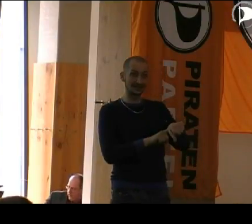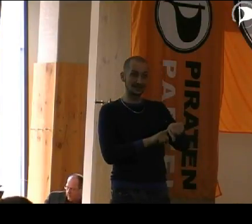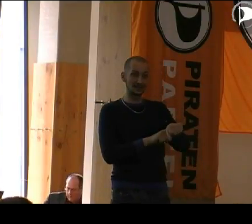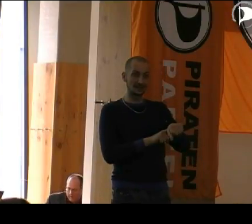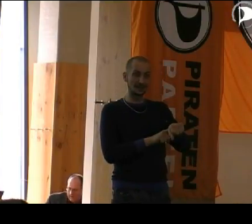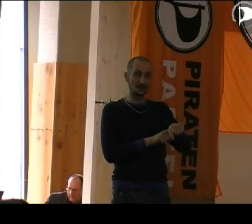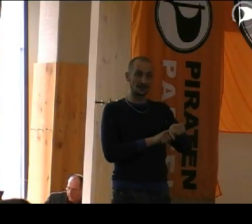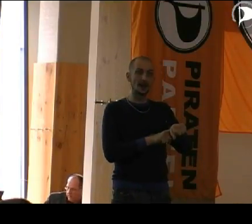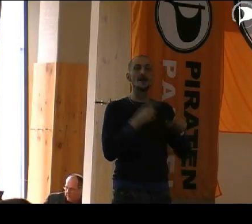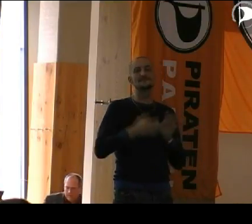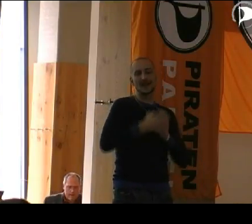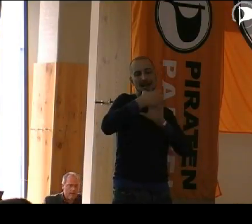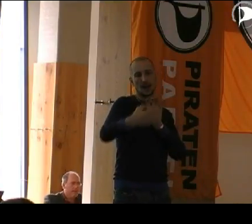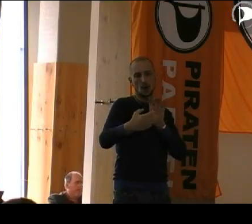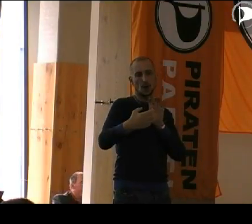jahren